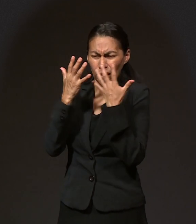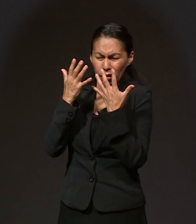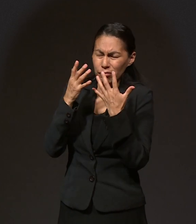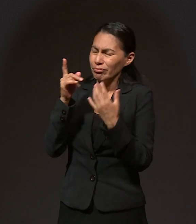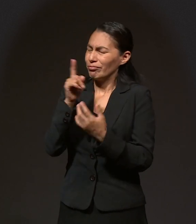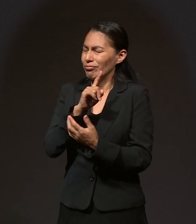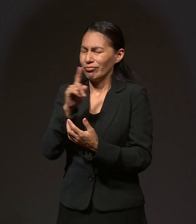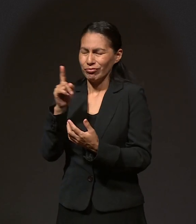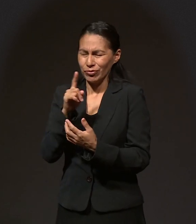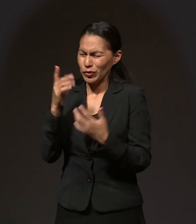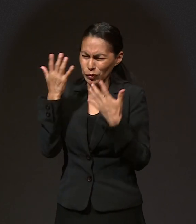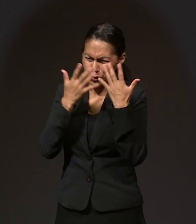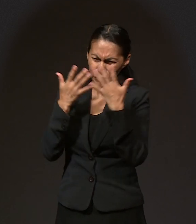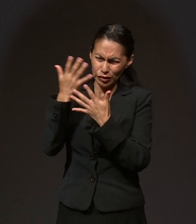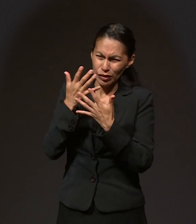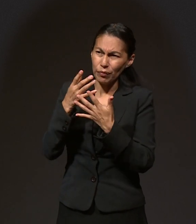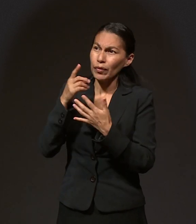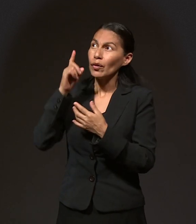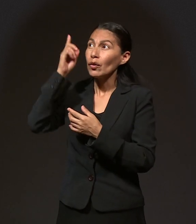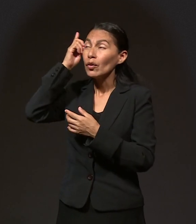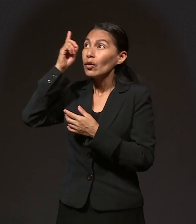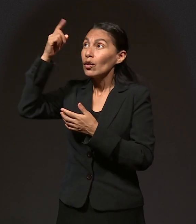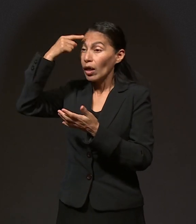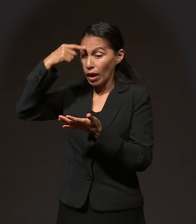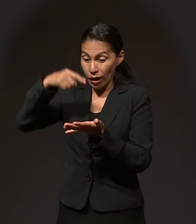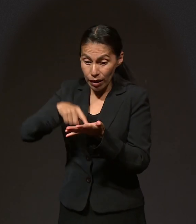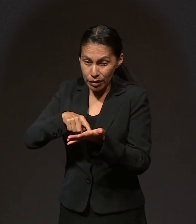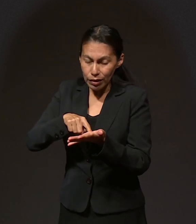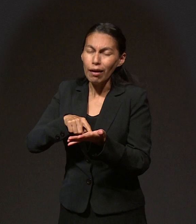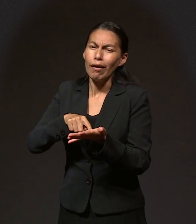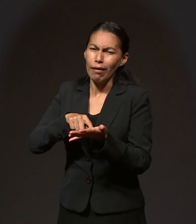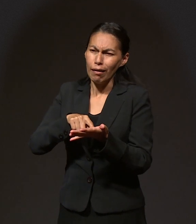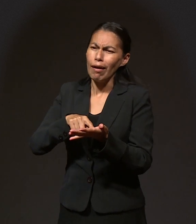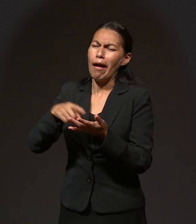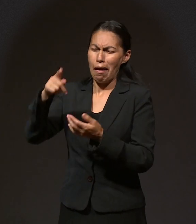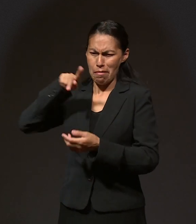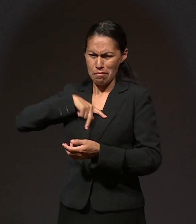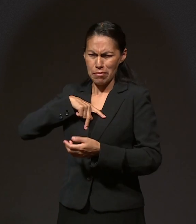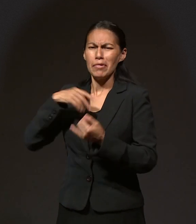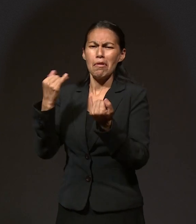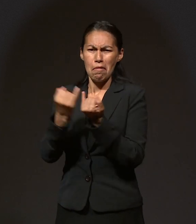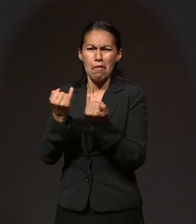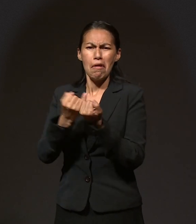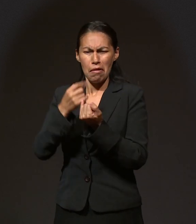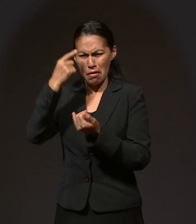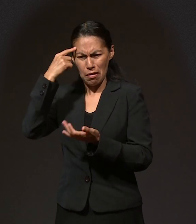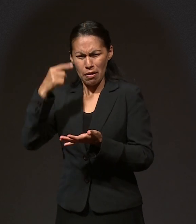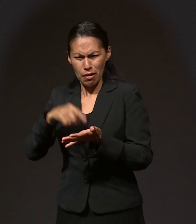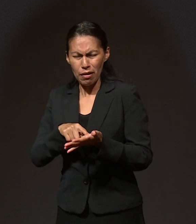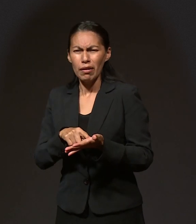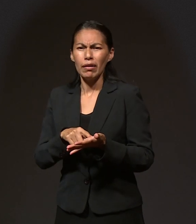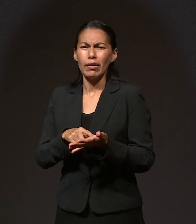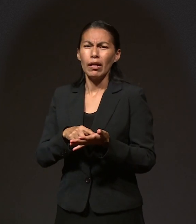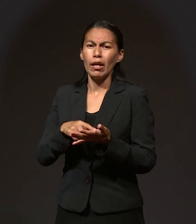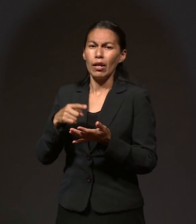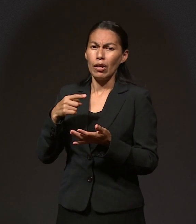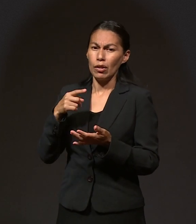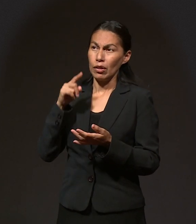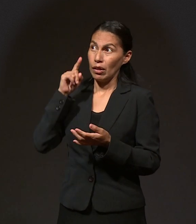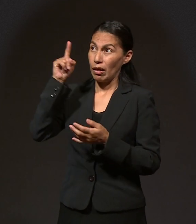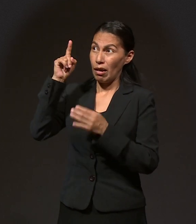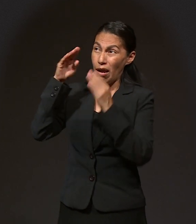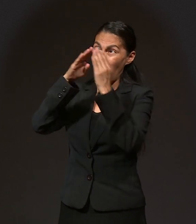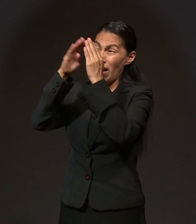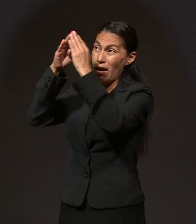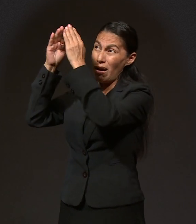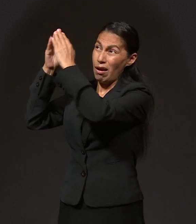en vuestro corazón. ¿Creéis en Dios? Creéis también en mí. En la casa de mi Padre muchas moradas hay. Voy, pues, a